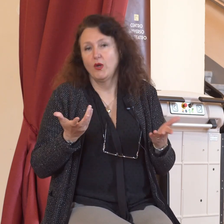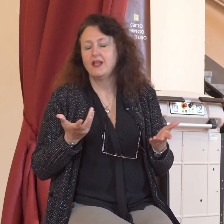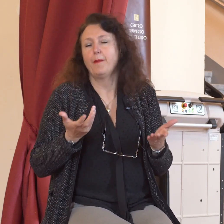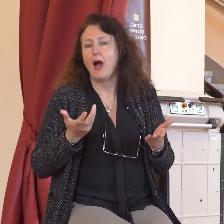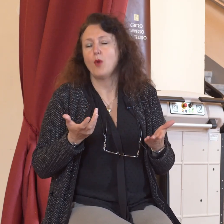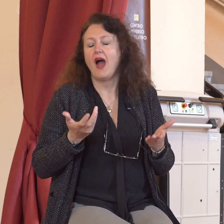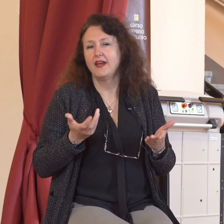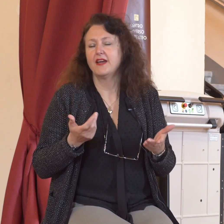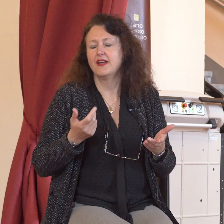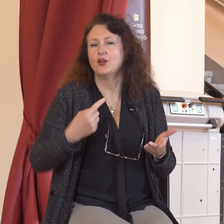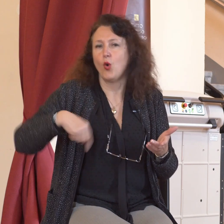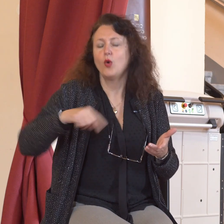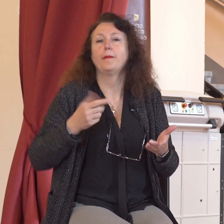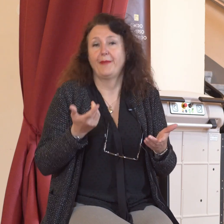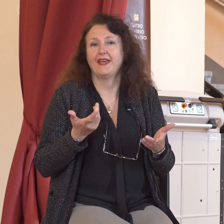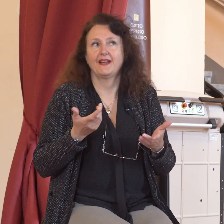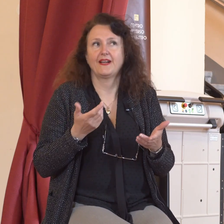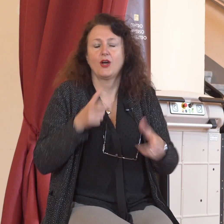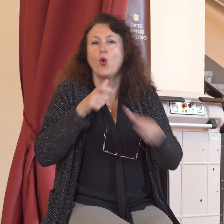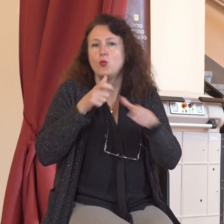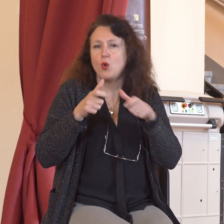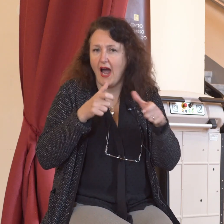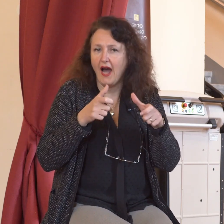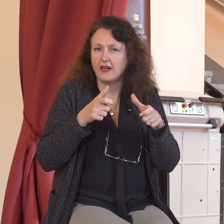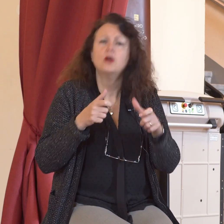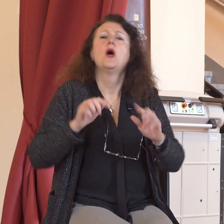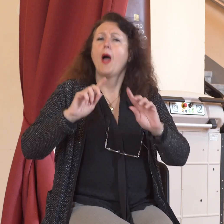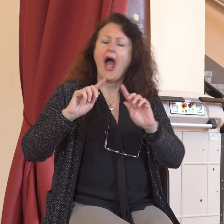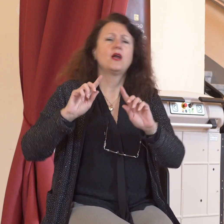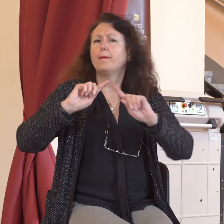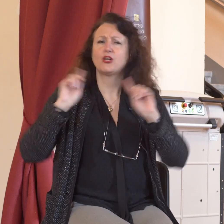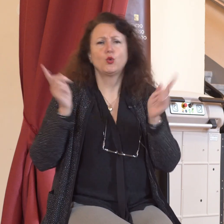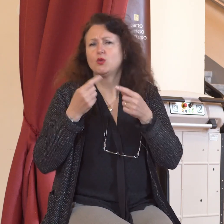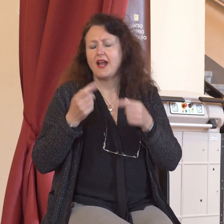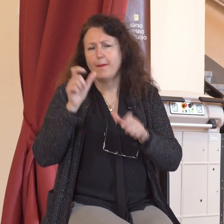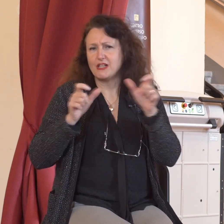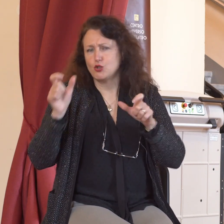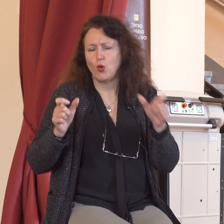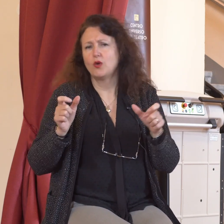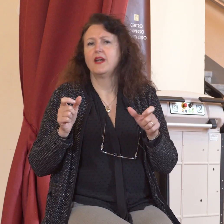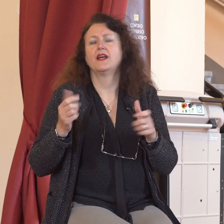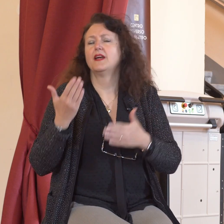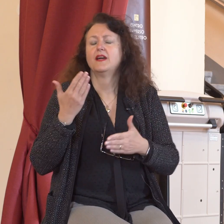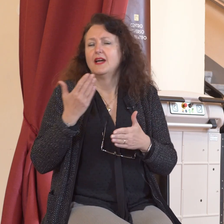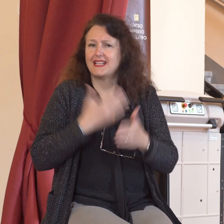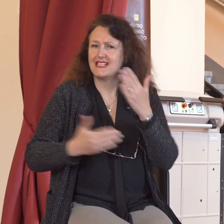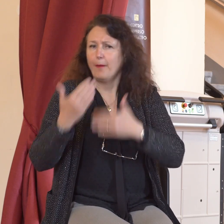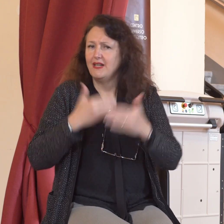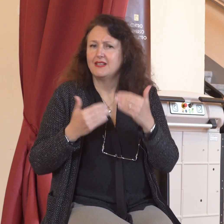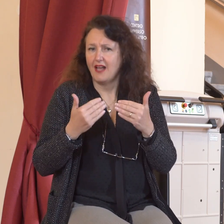Quindi abbiamo anche noi per comunicare. Anche per tutte le persone